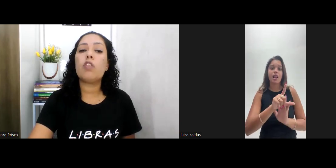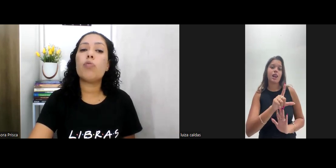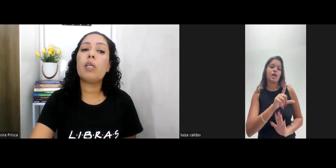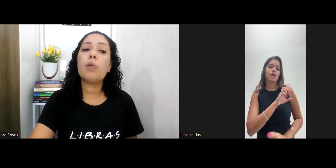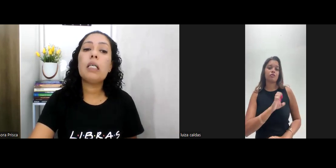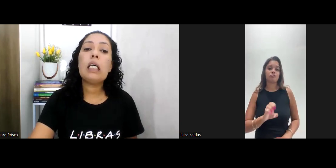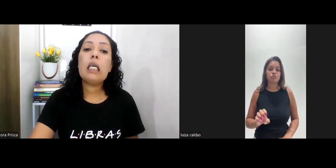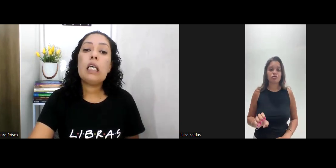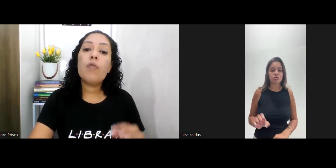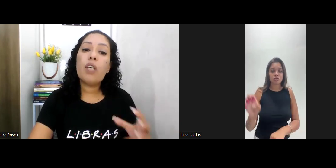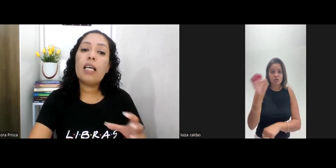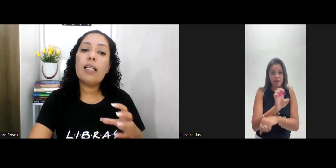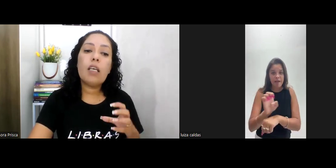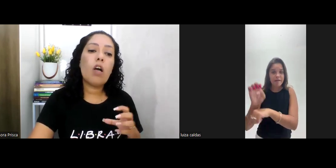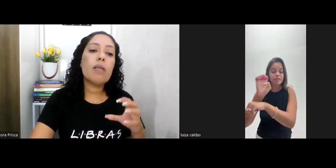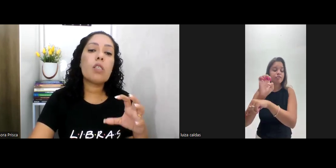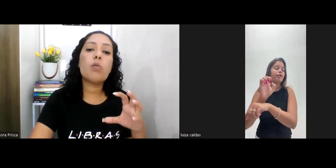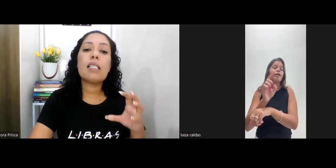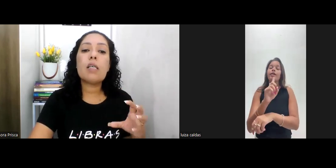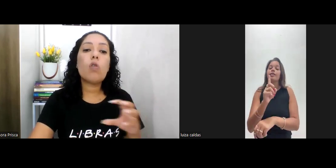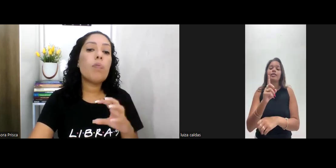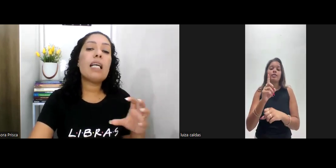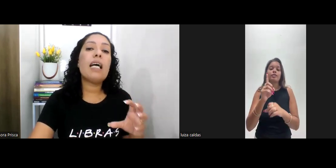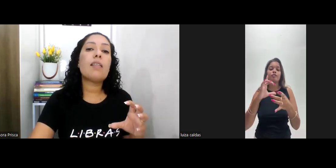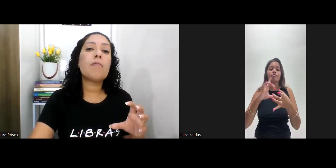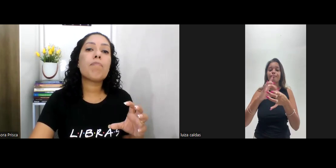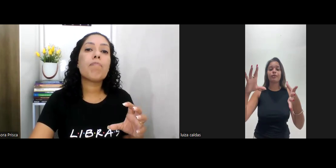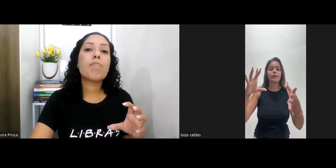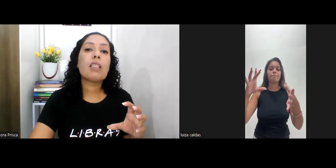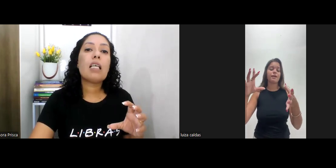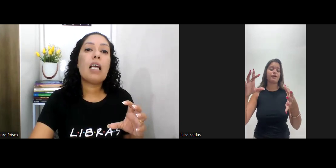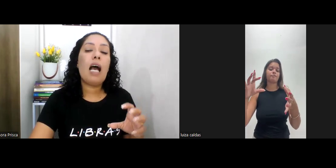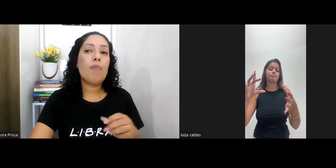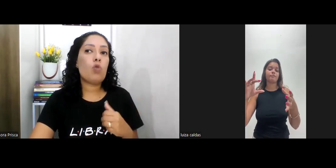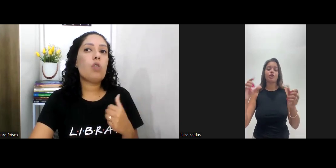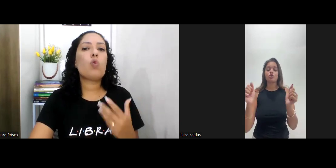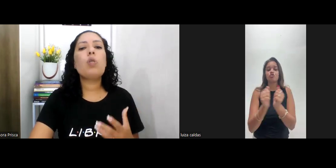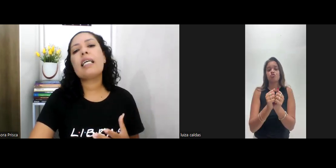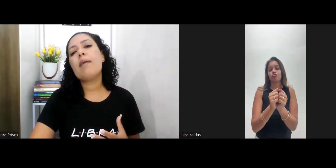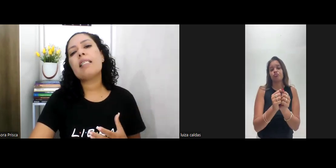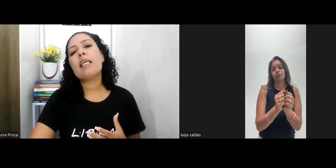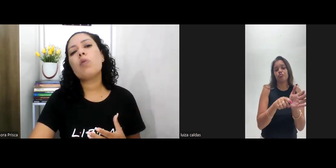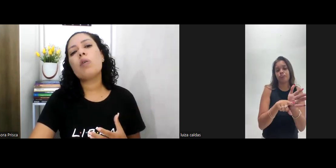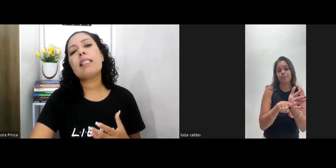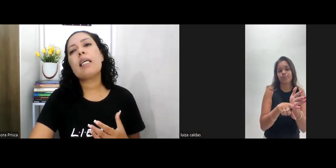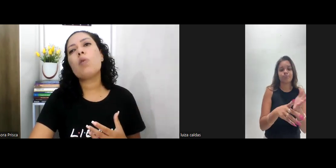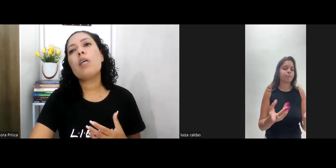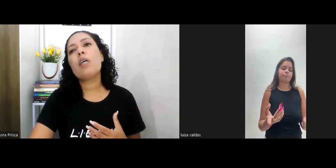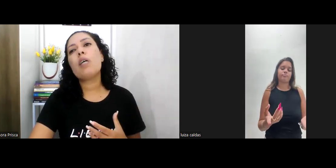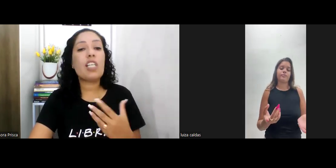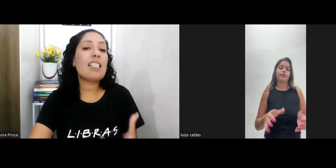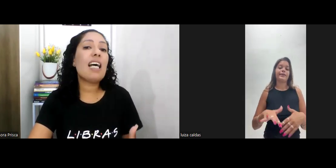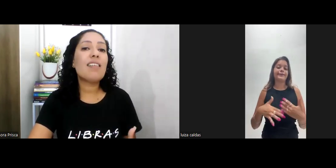no atendimento, e fica ali, ó, uma situação complicada. A pessoa surda acaba